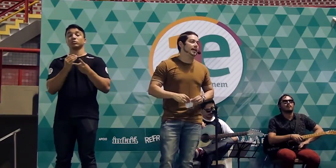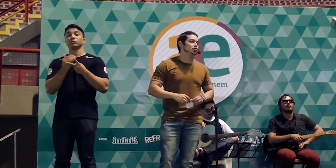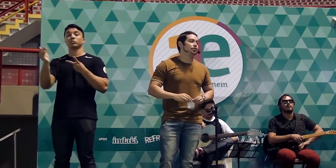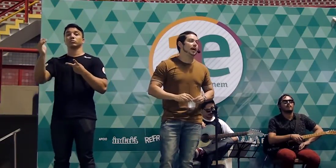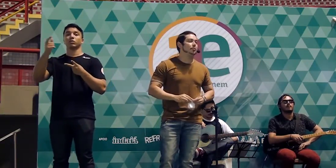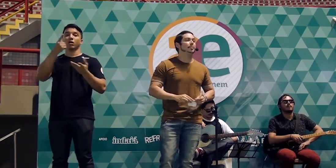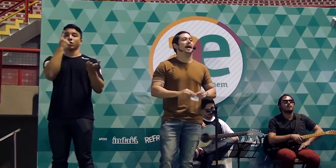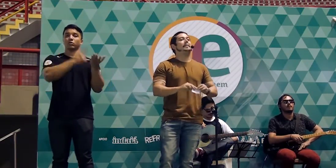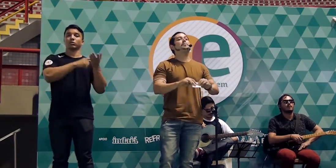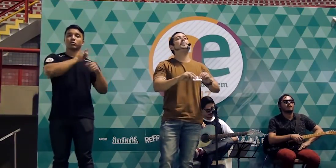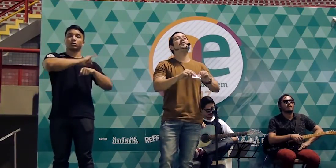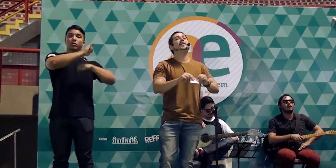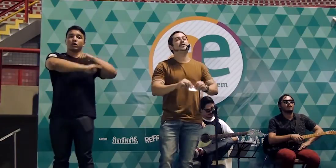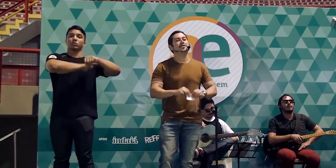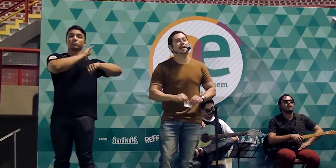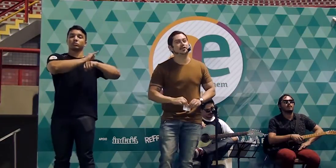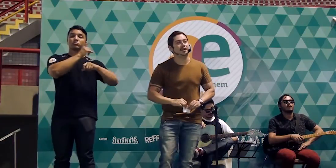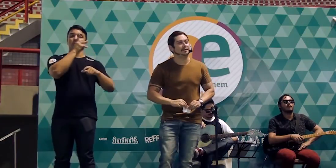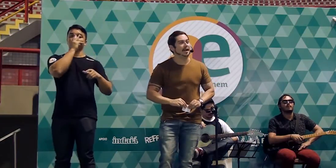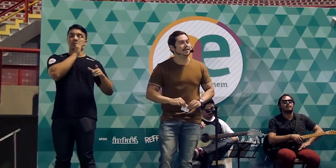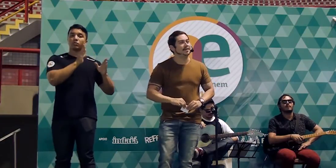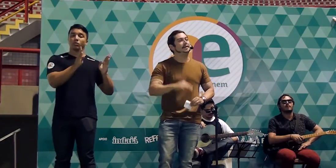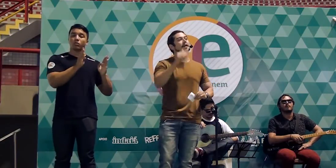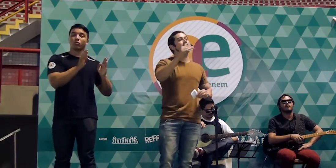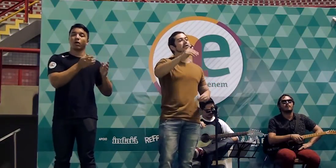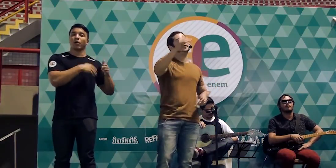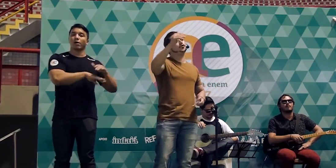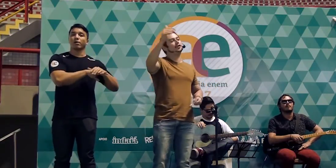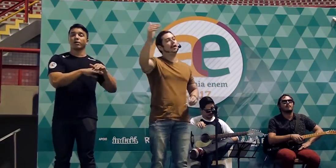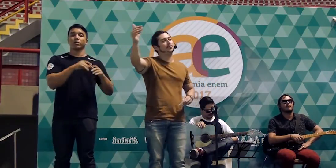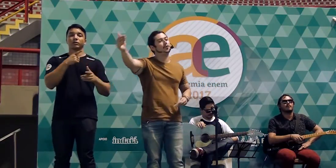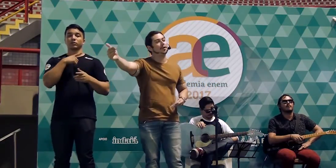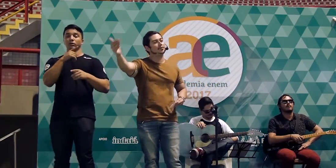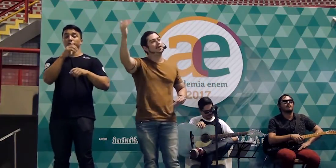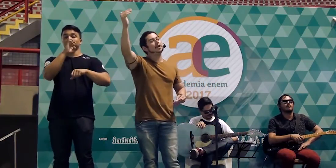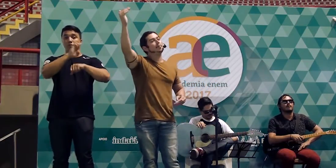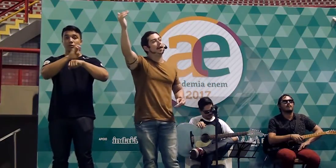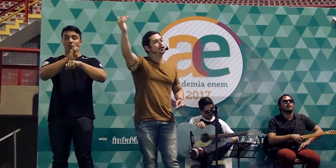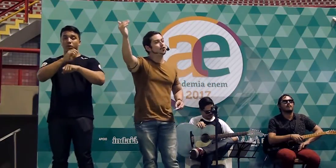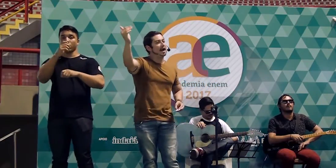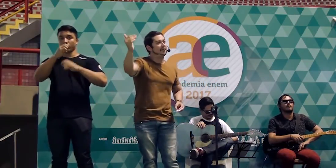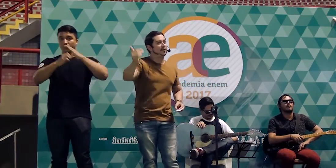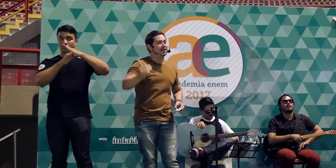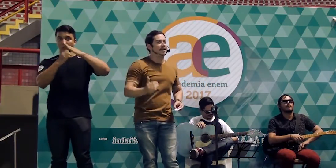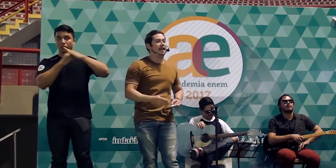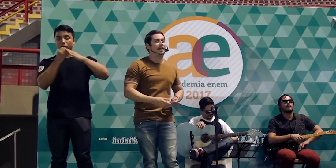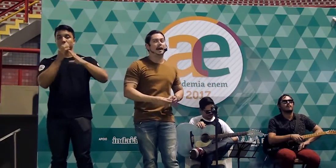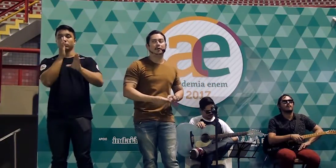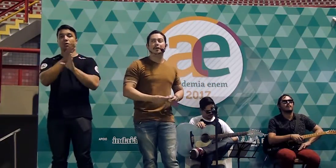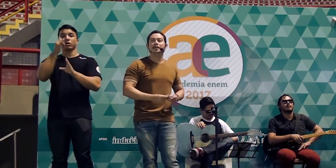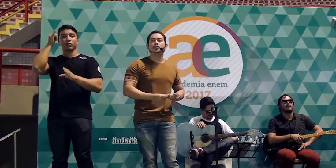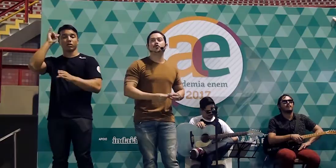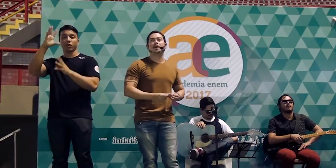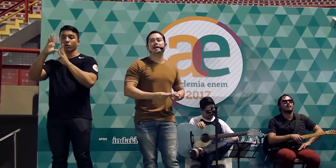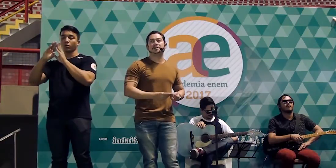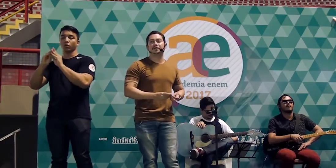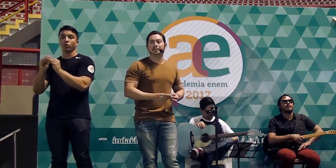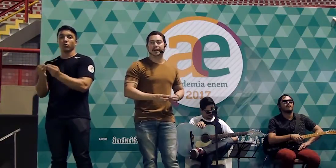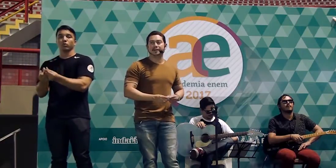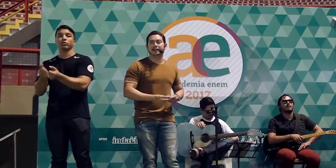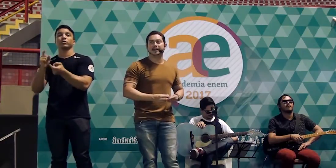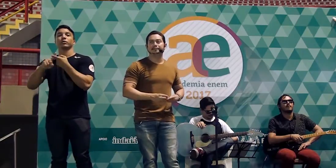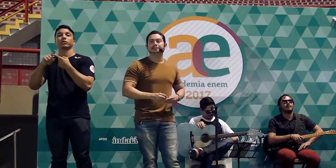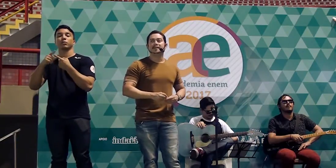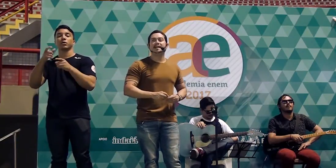acordo internacional para privatizar estatais e demitir funcionários públicos, para enxugar a folha salarial, enxugar a